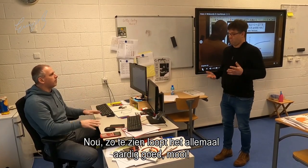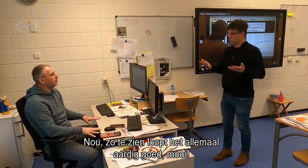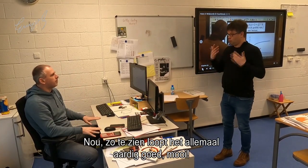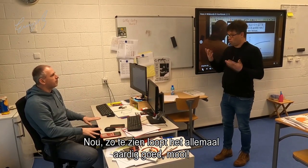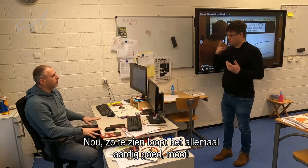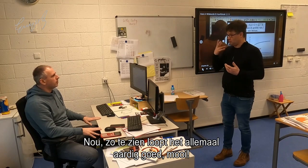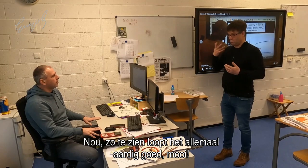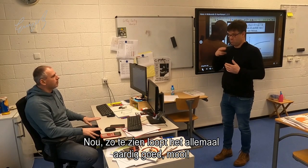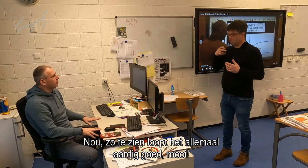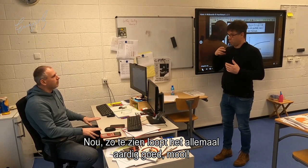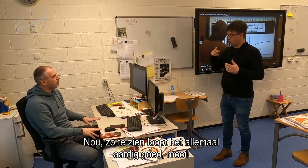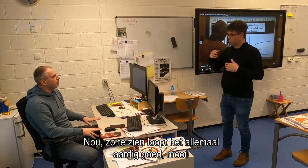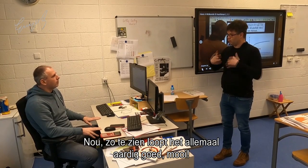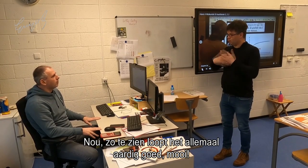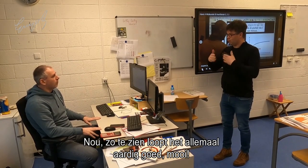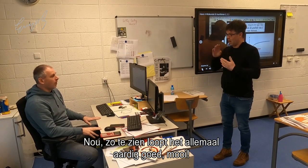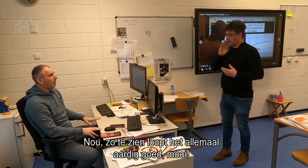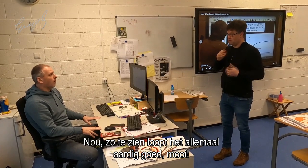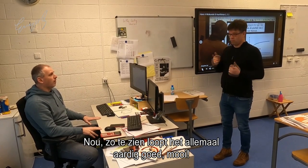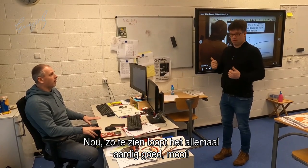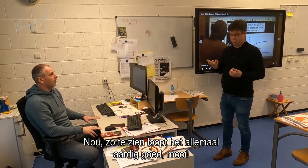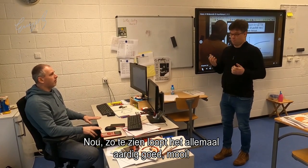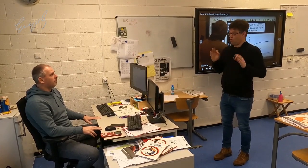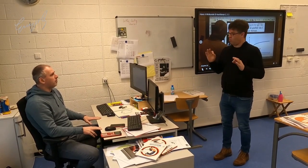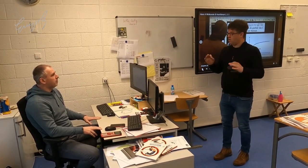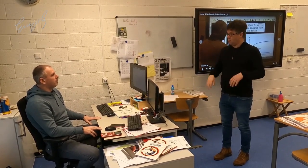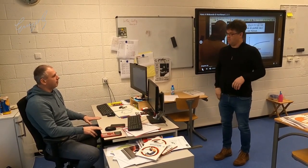Nou, zo te zien loopt het allemaal aardig goed. Mooi.